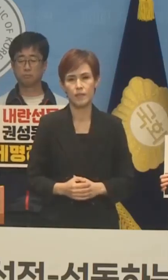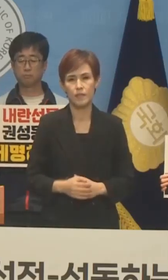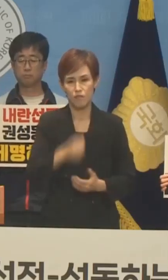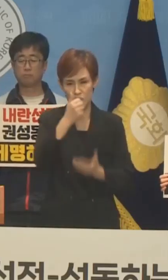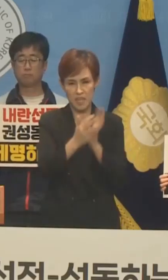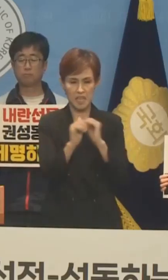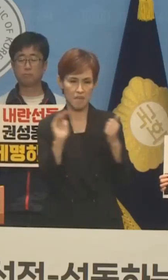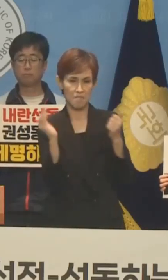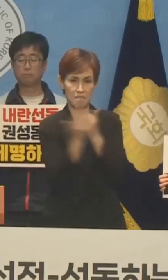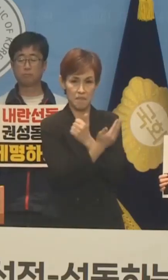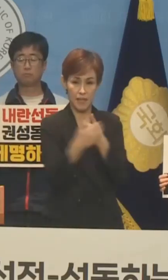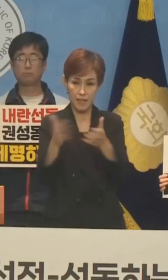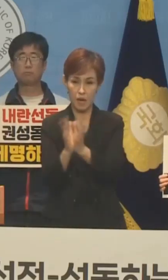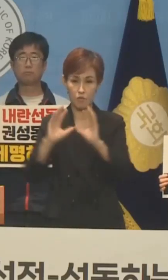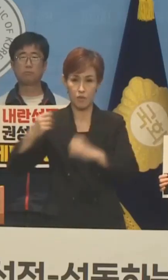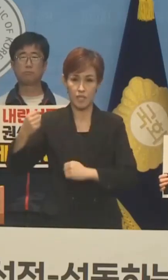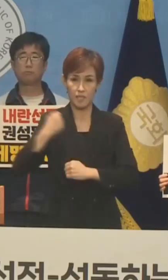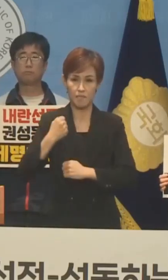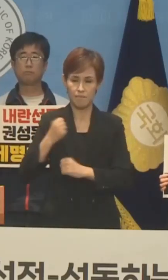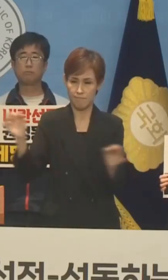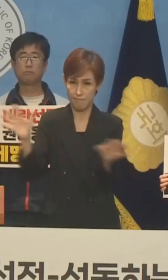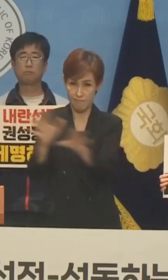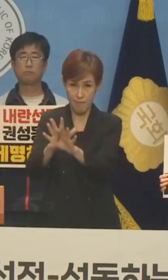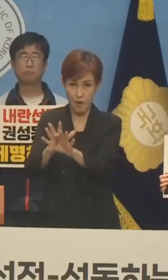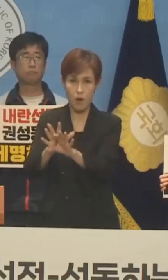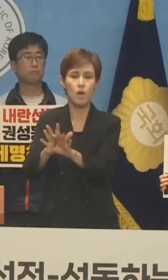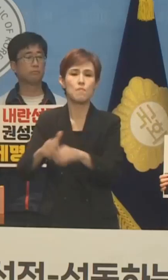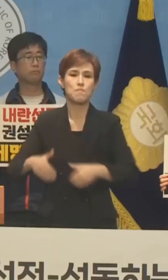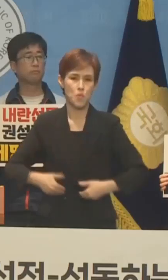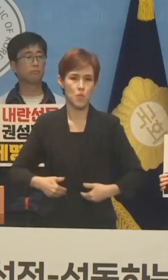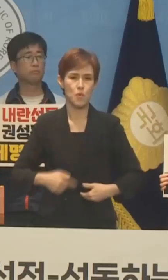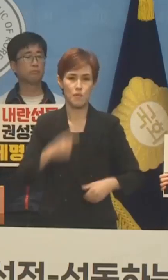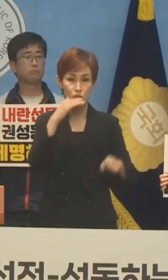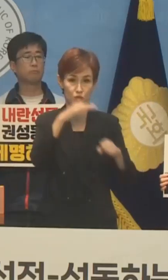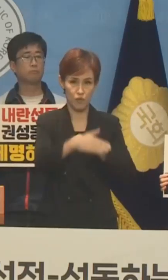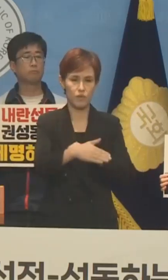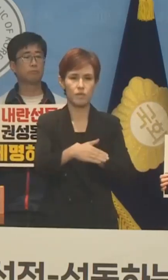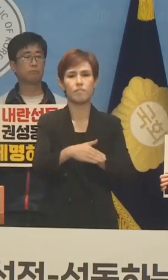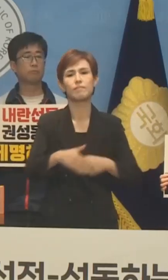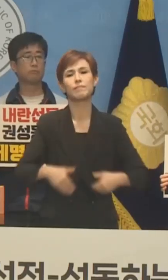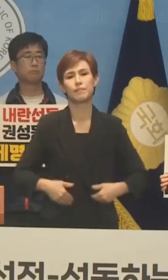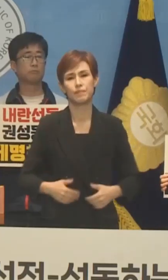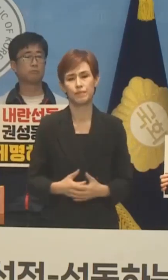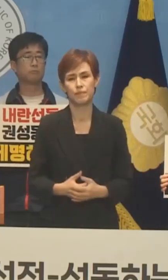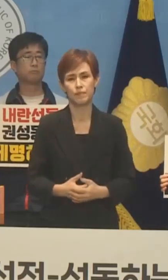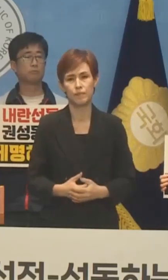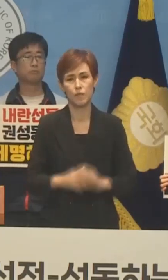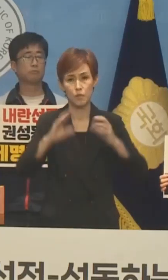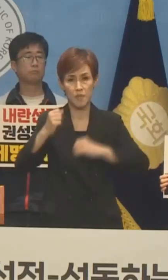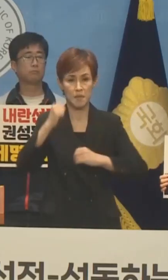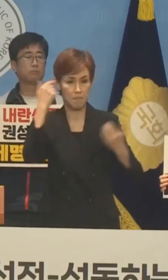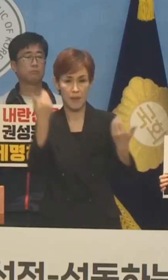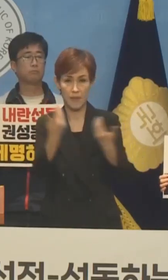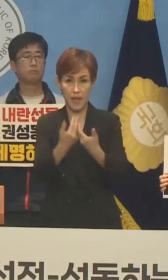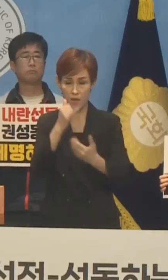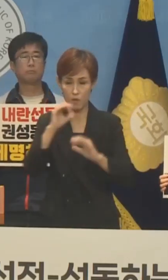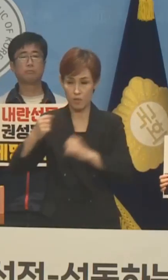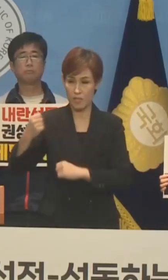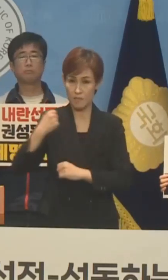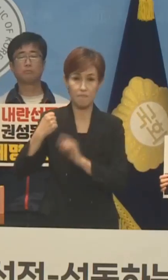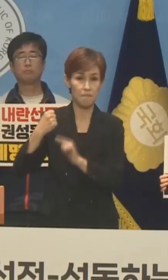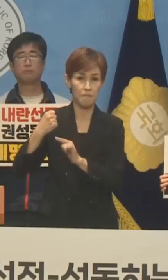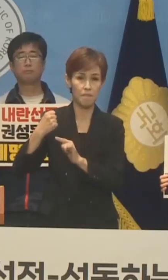범죄자를 비유하는 정당 국힘의 해체는 그래서 우리들의 민주주의와 맞닿아 있습니다. 국민의 반대편에 서 있는 국힘의